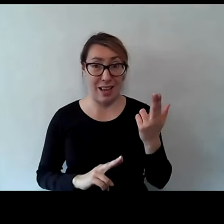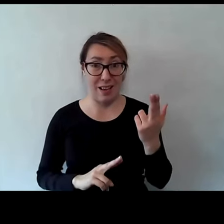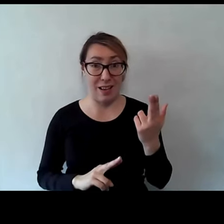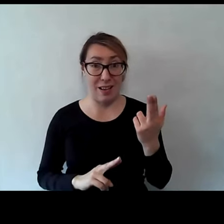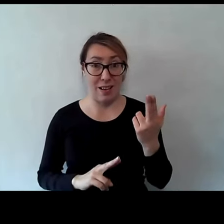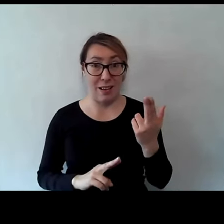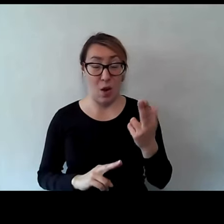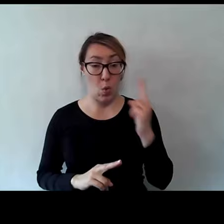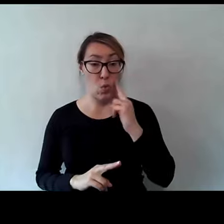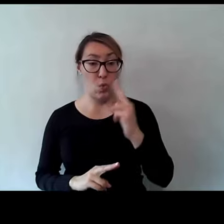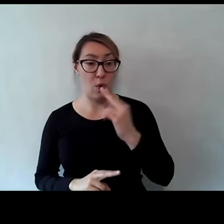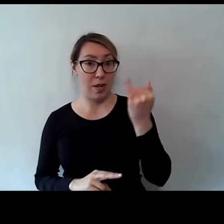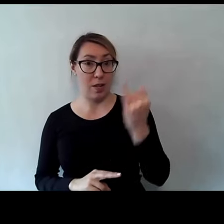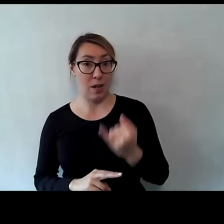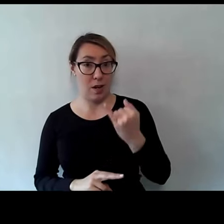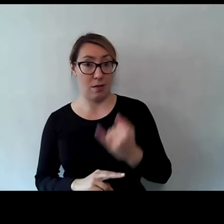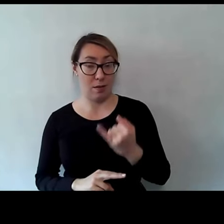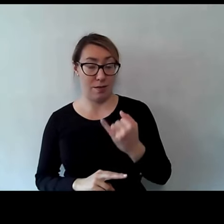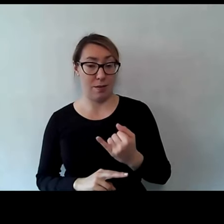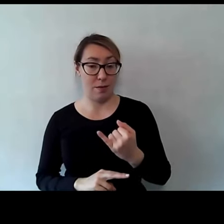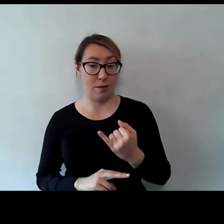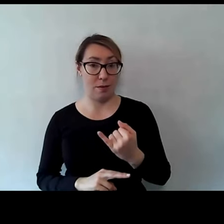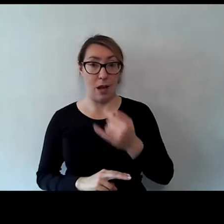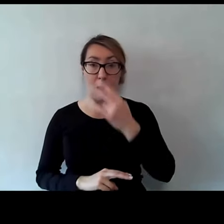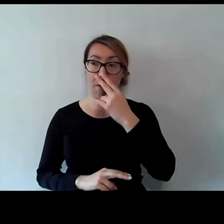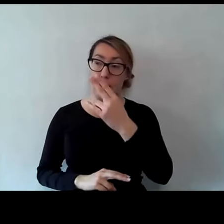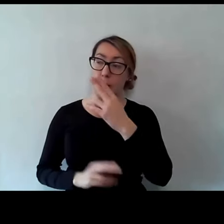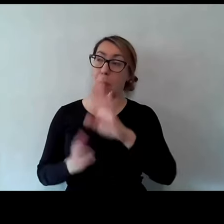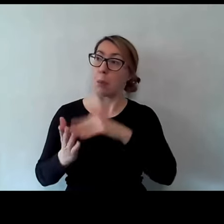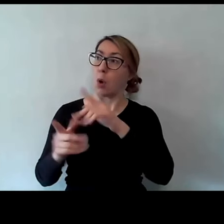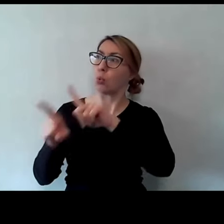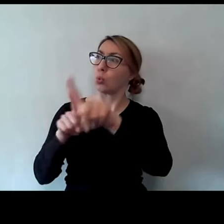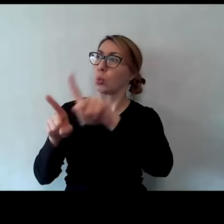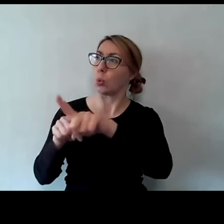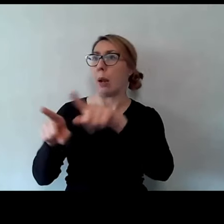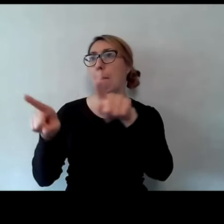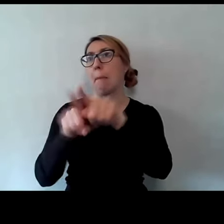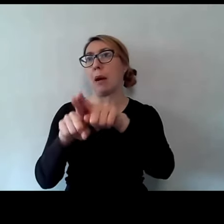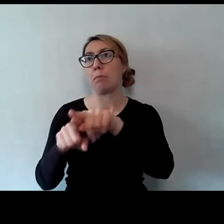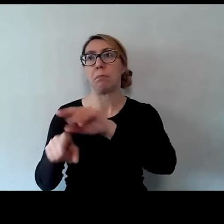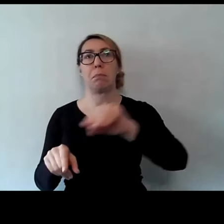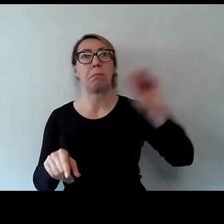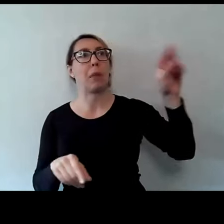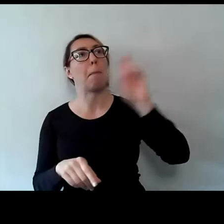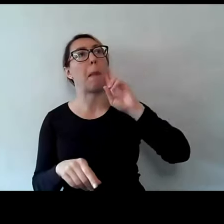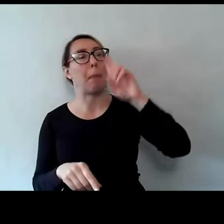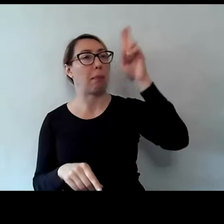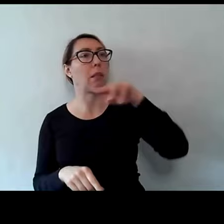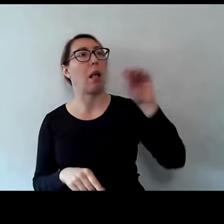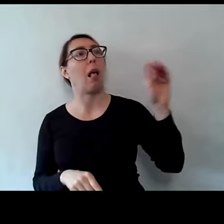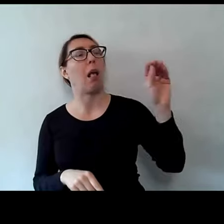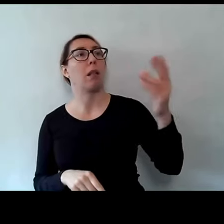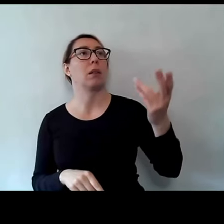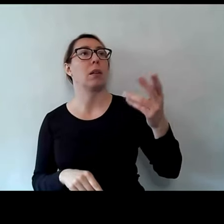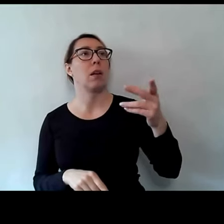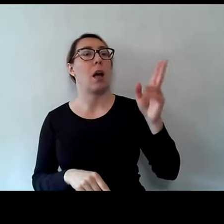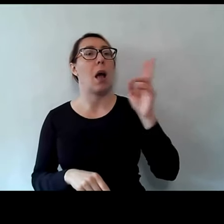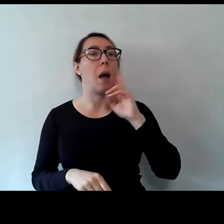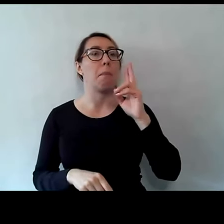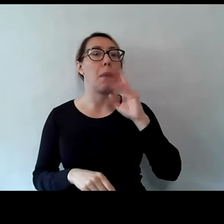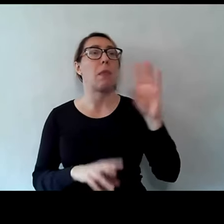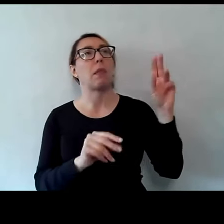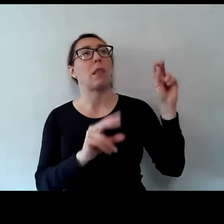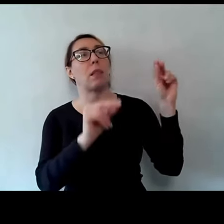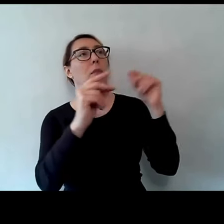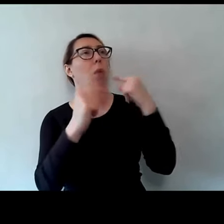teraz tak, głuche dziecko widzi swoją siostrę czy swojego brata, który idzie do mamy, do taty i mama, ma, bla, bla,